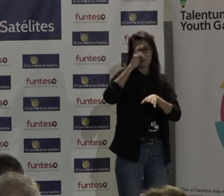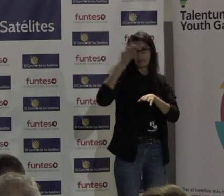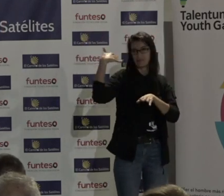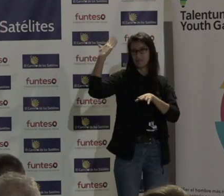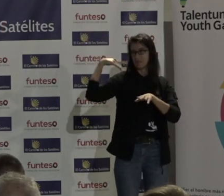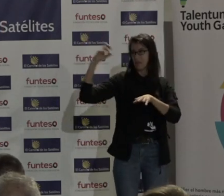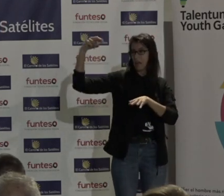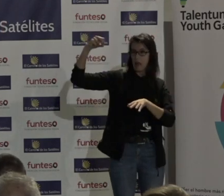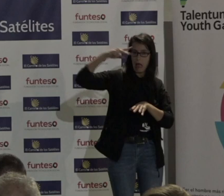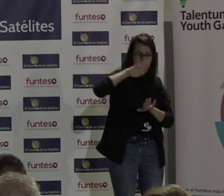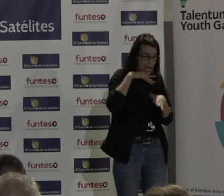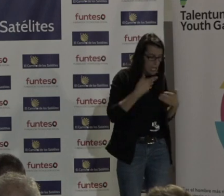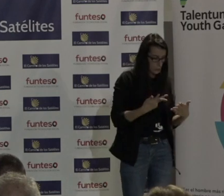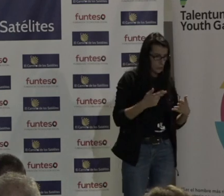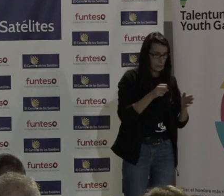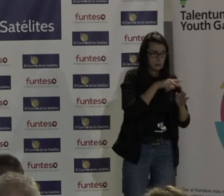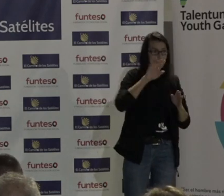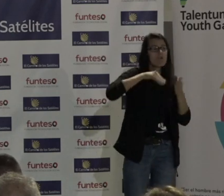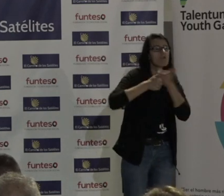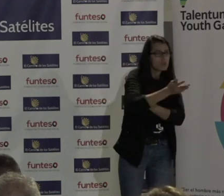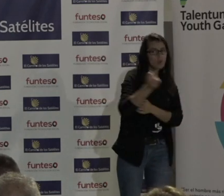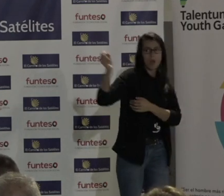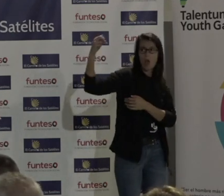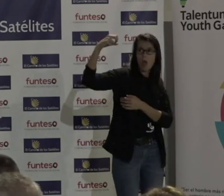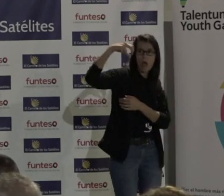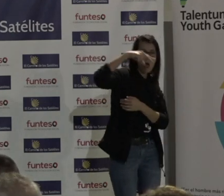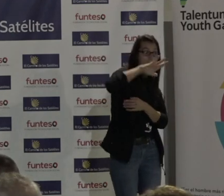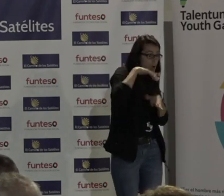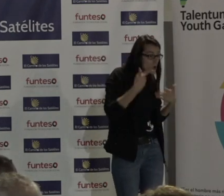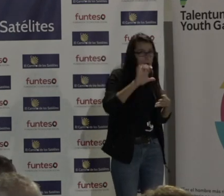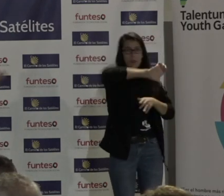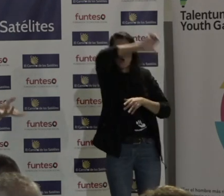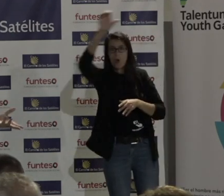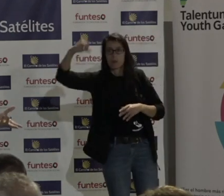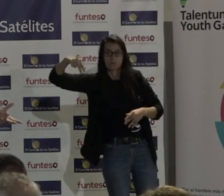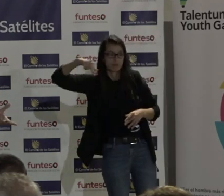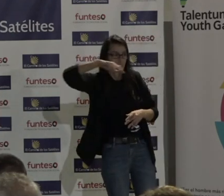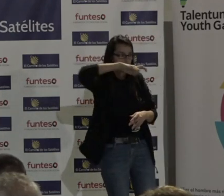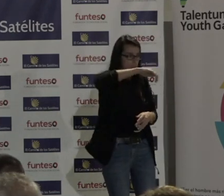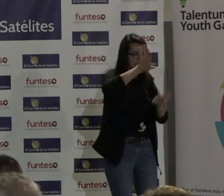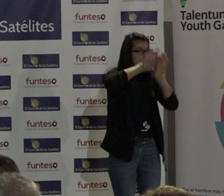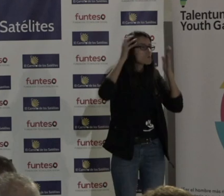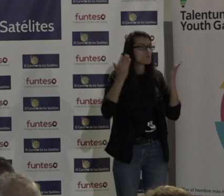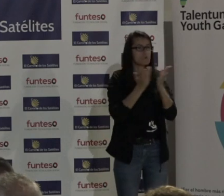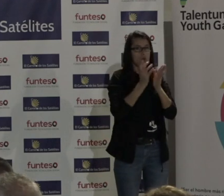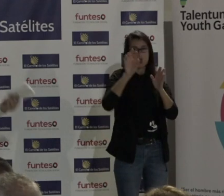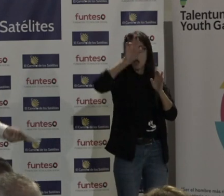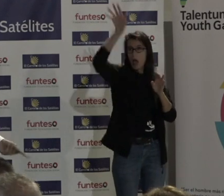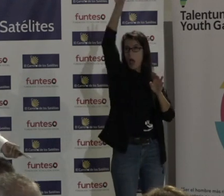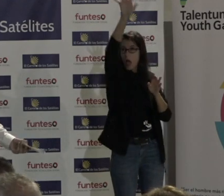inmemorial en el futuro. Hoy ya no solo son los europeos, es todo el mundo occidental, ya